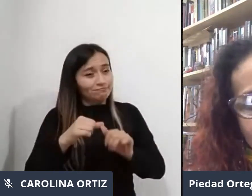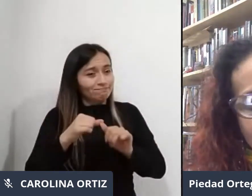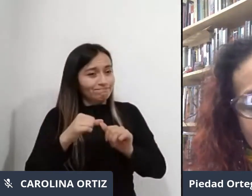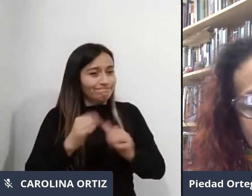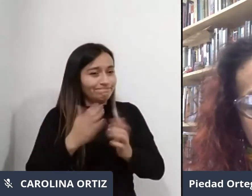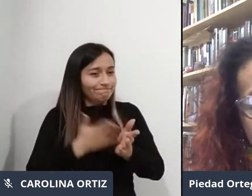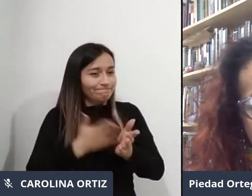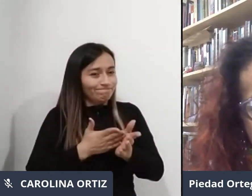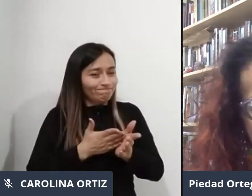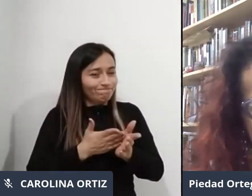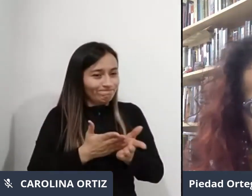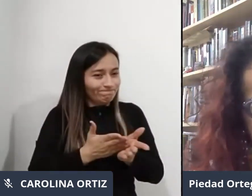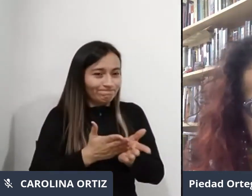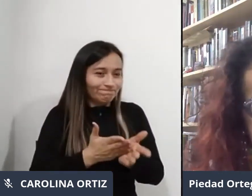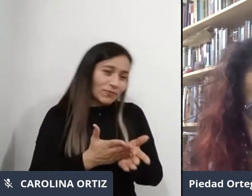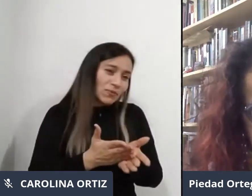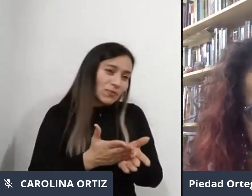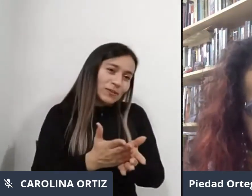duración.